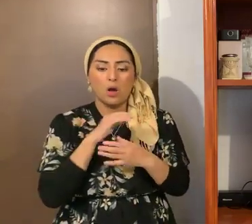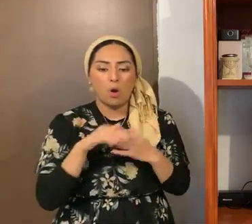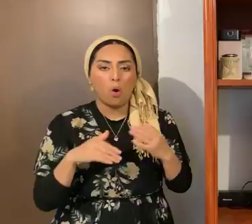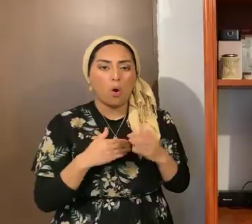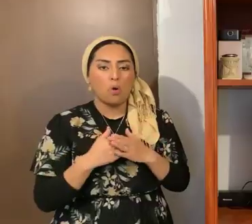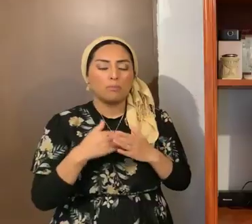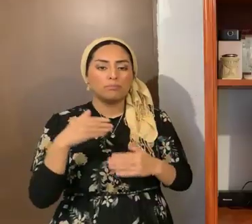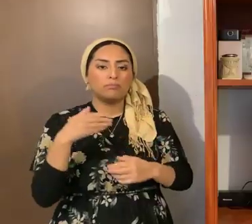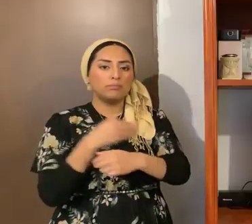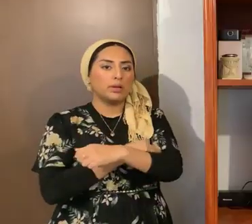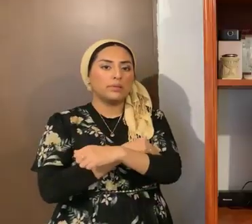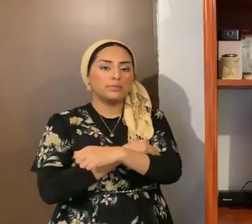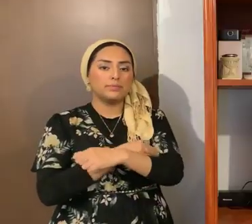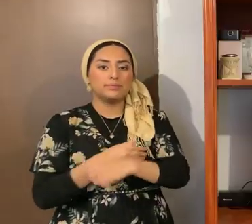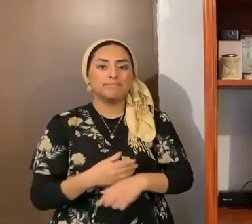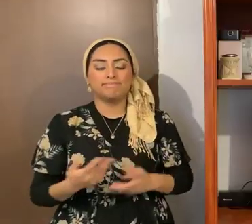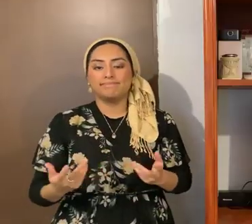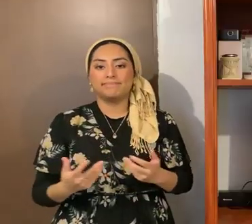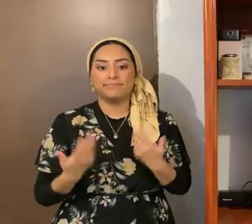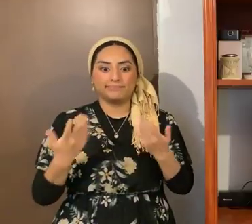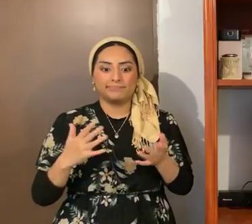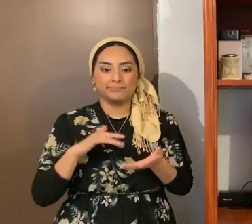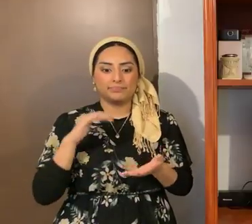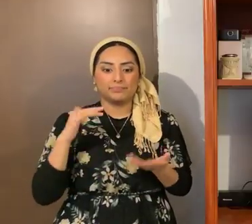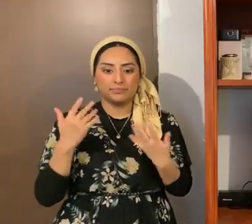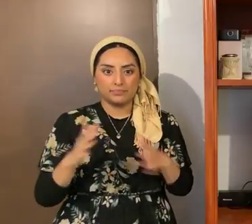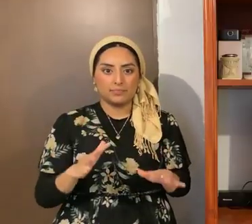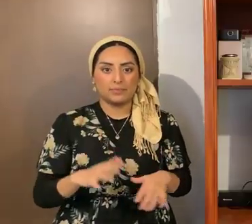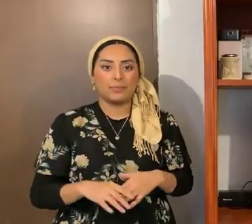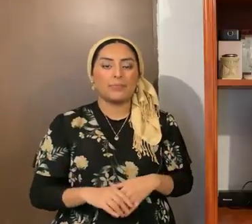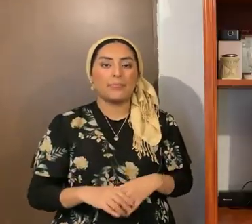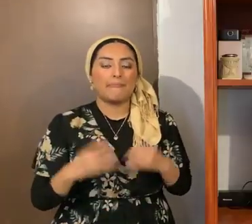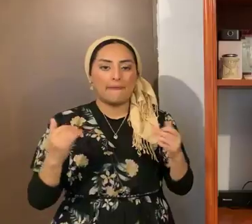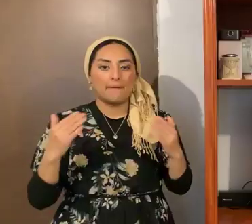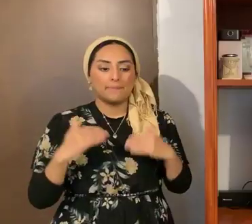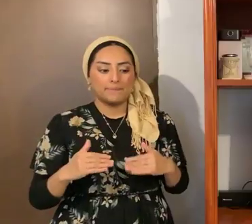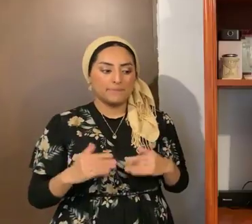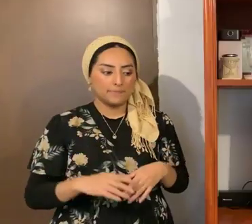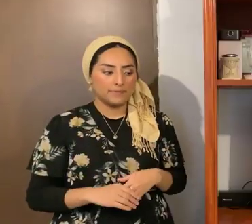liderazgo, todo. Eso es por lógico, ya lo hemos estudiado. Ahora,